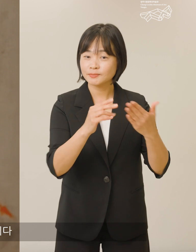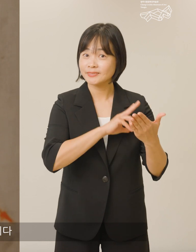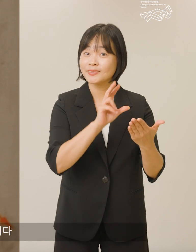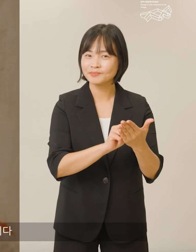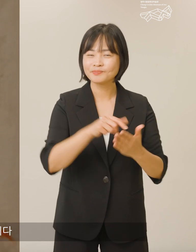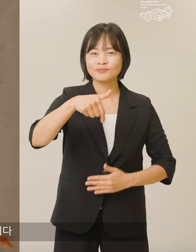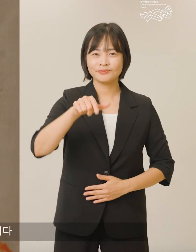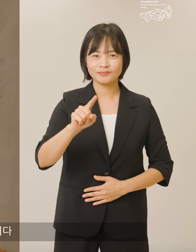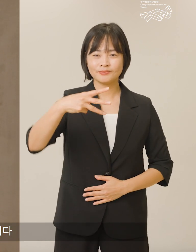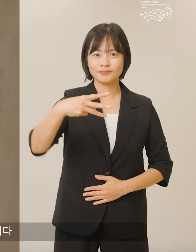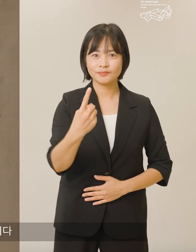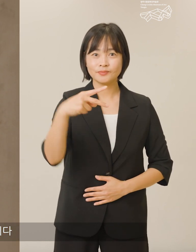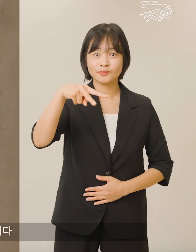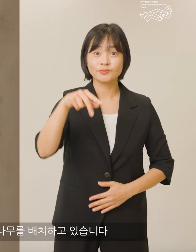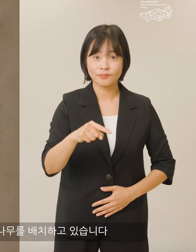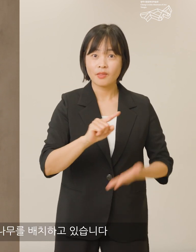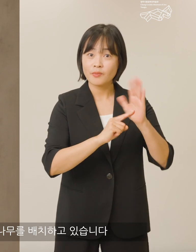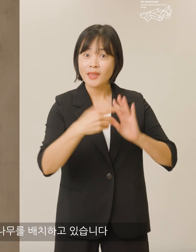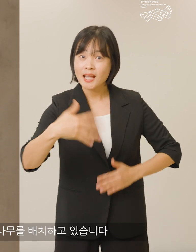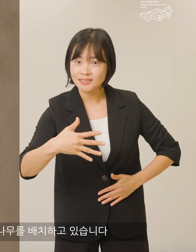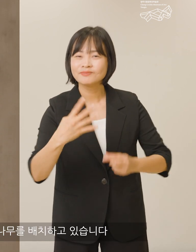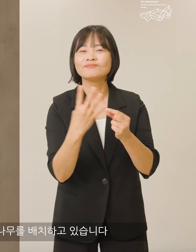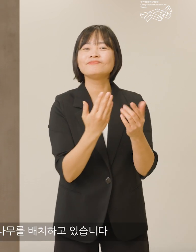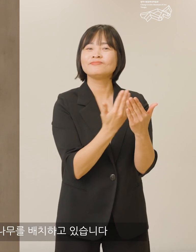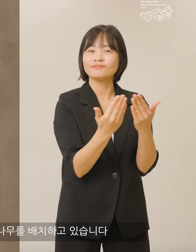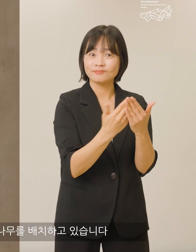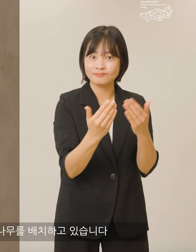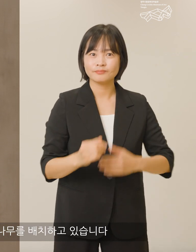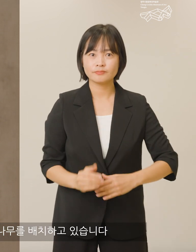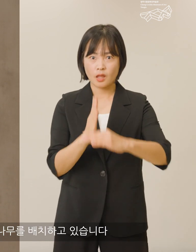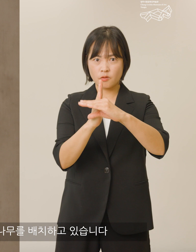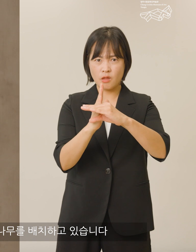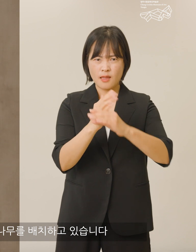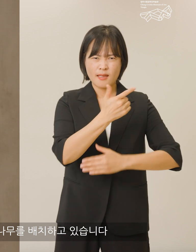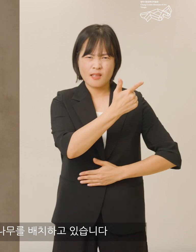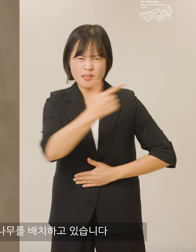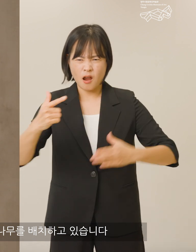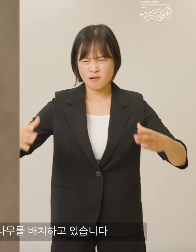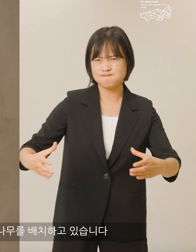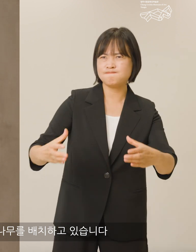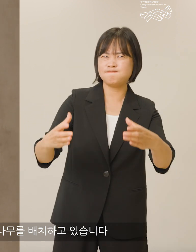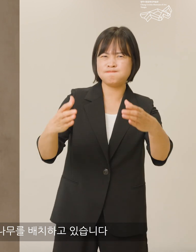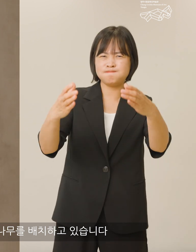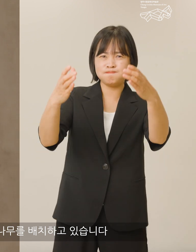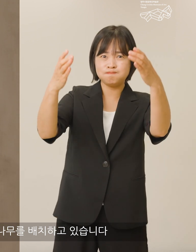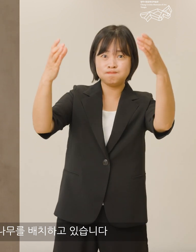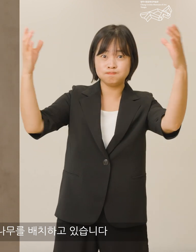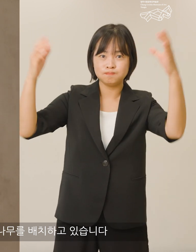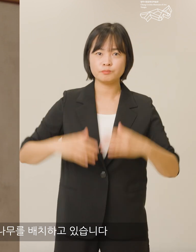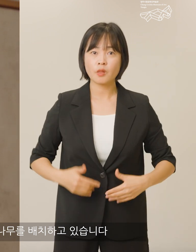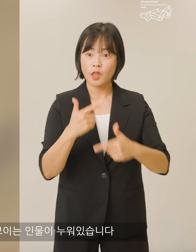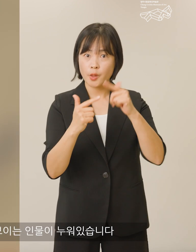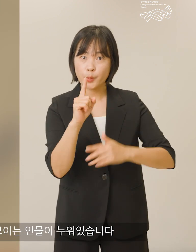다음 작품은 가로수입니다. 미공개 4점 중 마지막 작품으로 전면에 커다란 나무를 배치하고